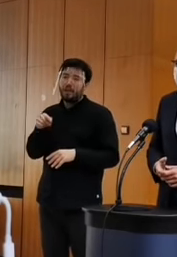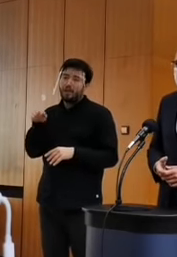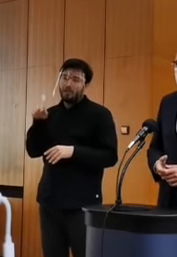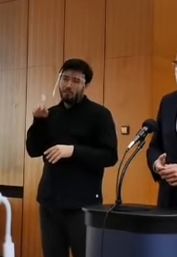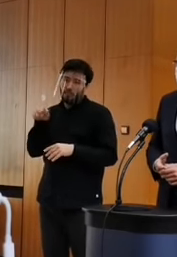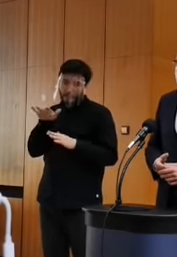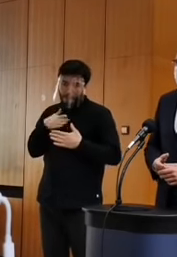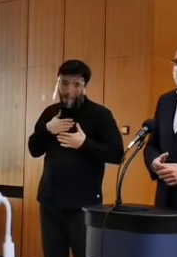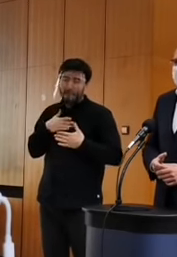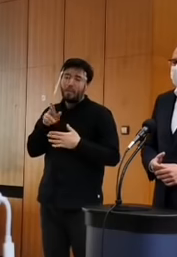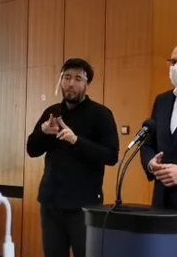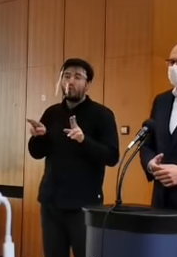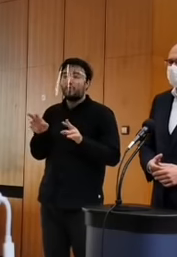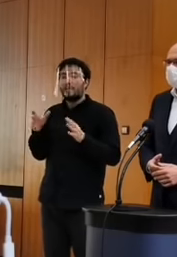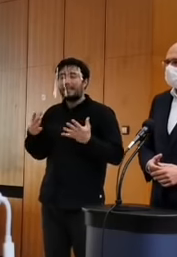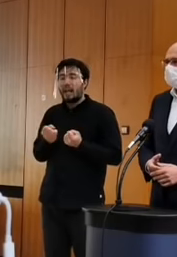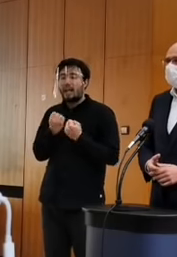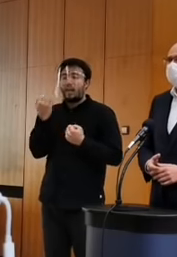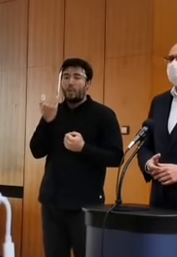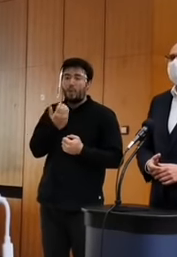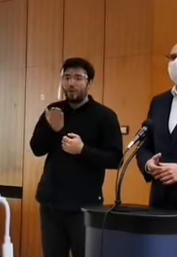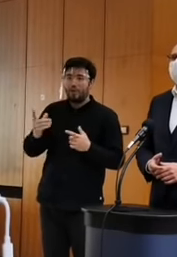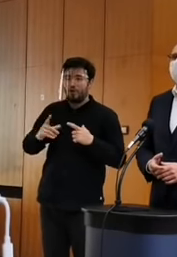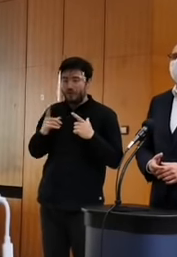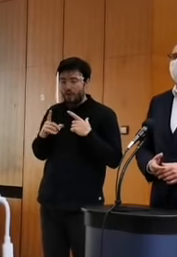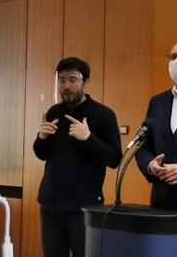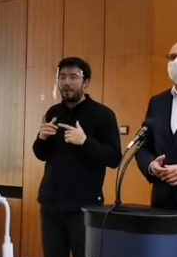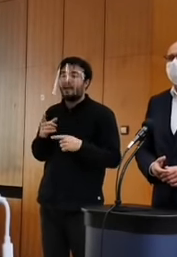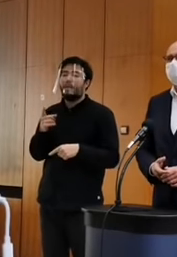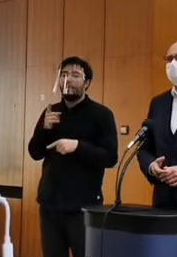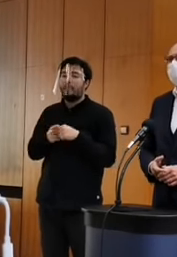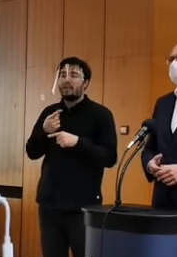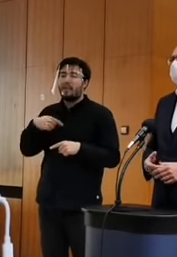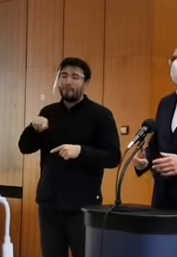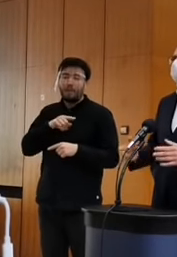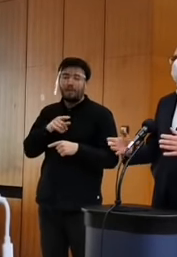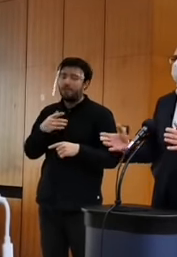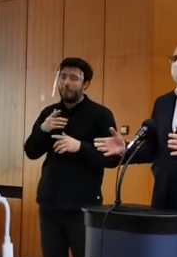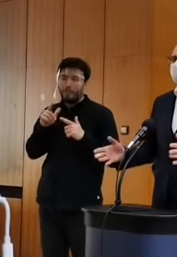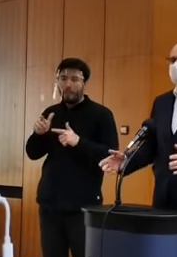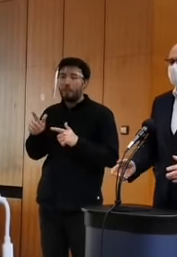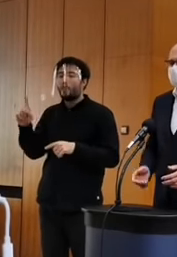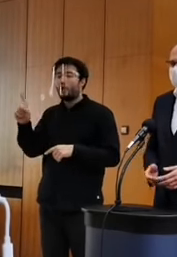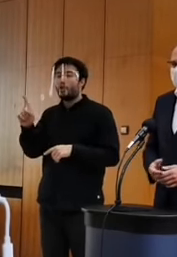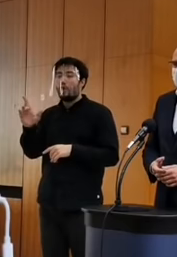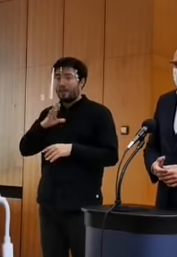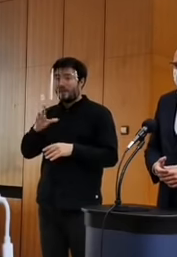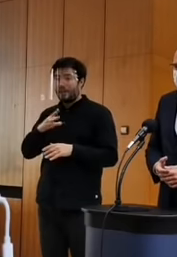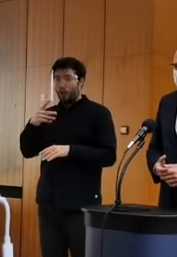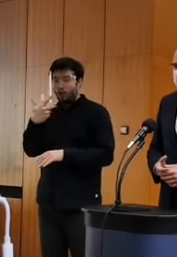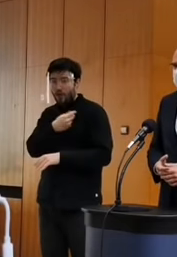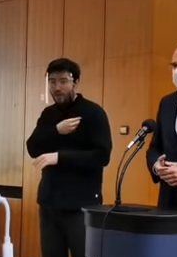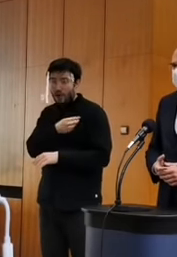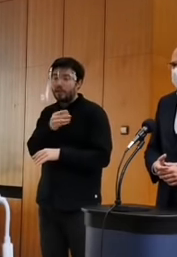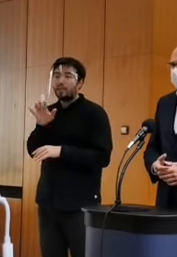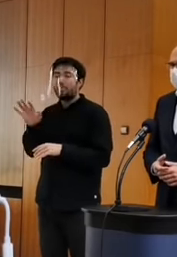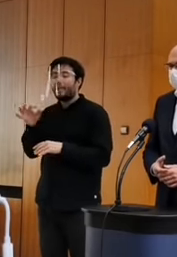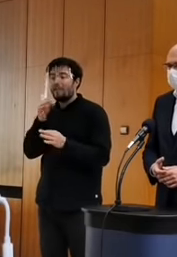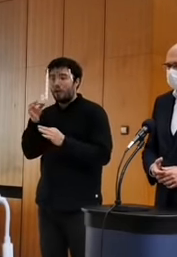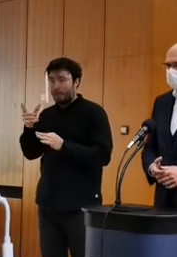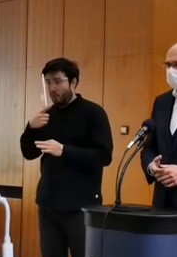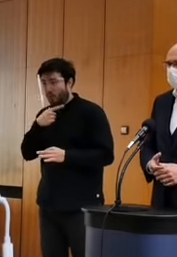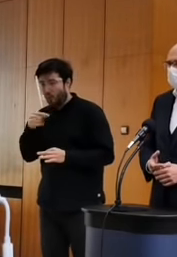životy. A sme za to, aby tí, ktorí chcú byť očkovaní po informovanom súhlase, očkovaní